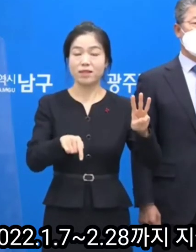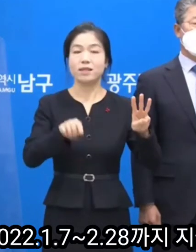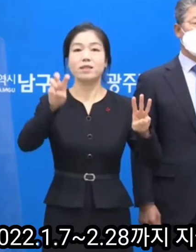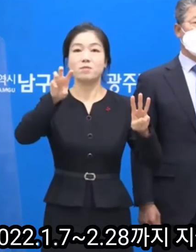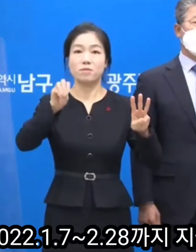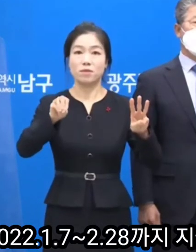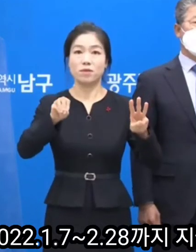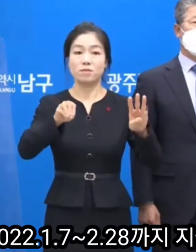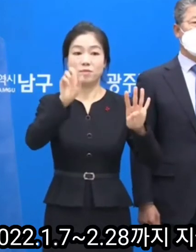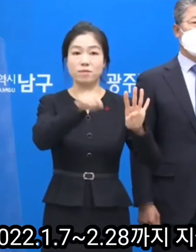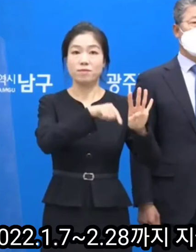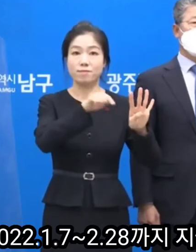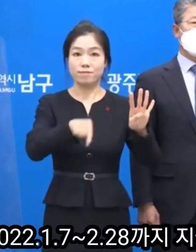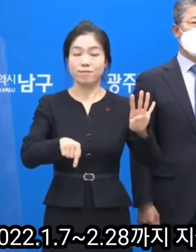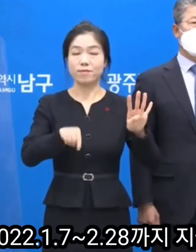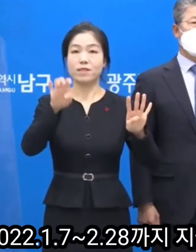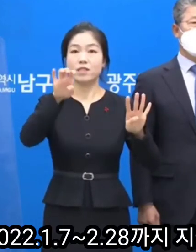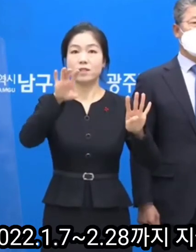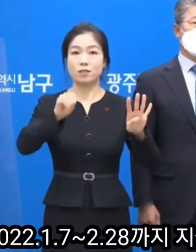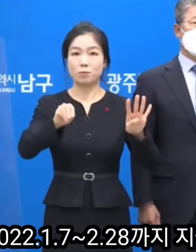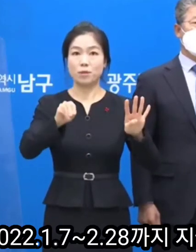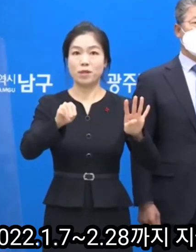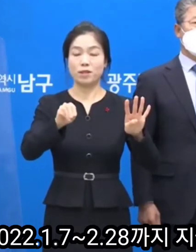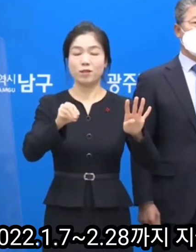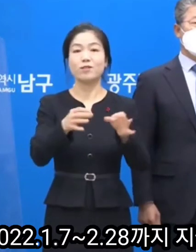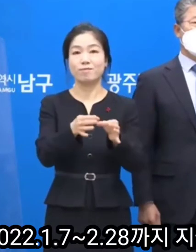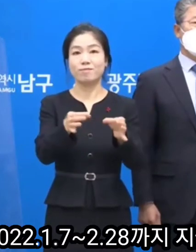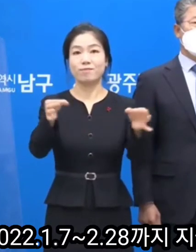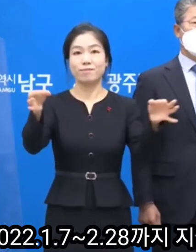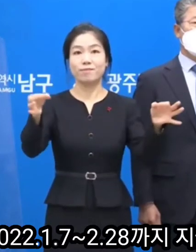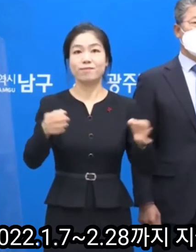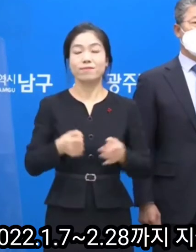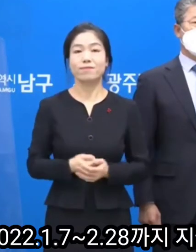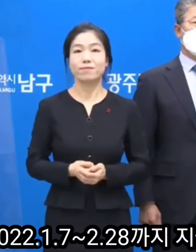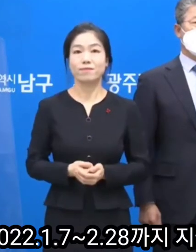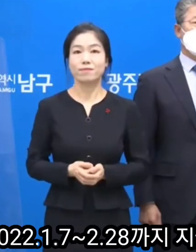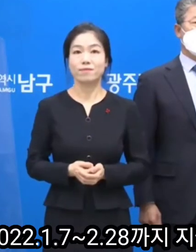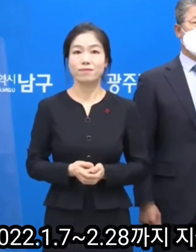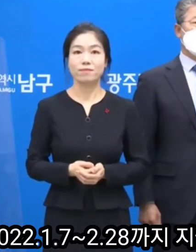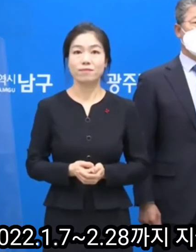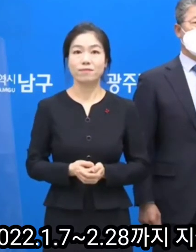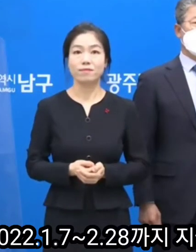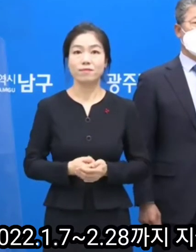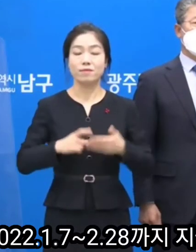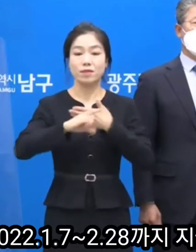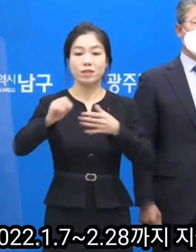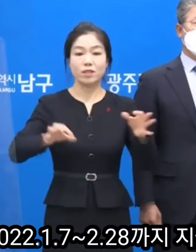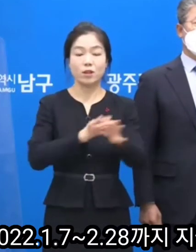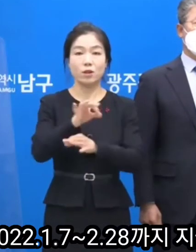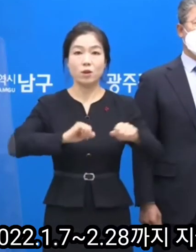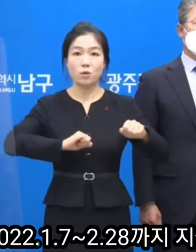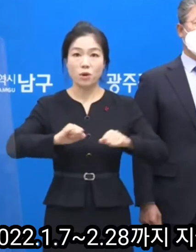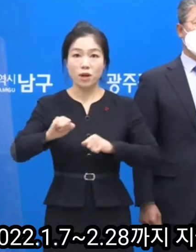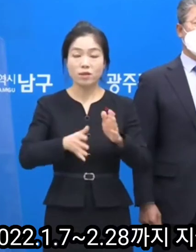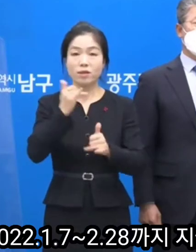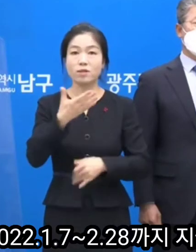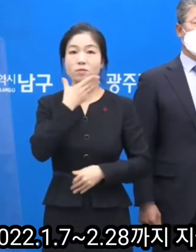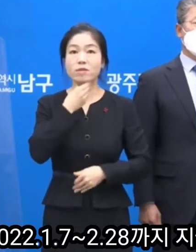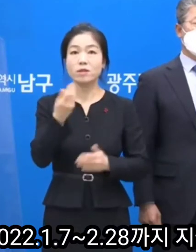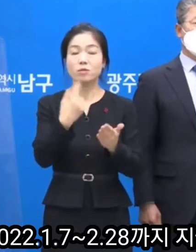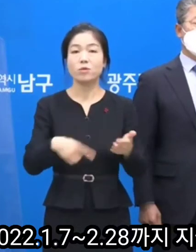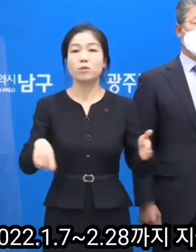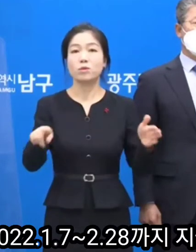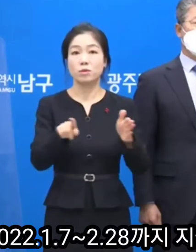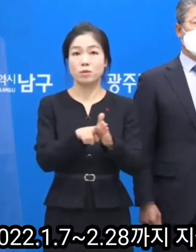30만원, 4인 가족은 40만원을 받으실 수 있습니다. 지역경제 활성화와 시민 행복을